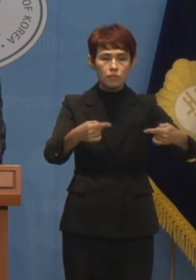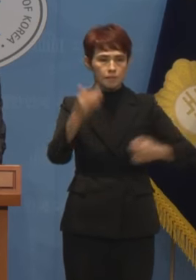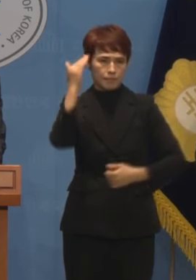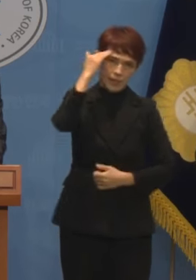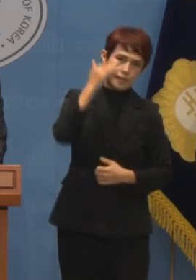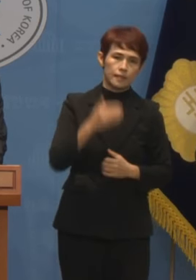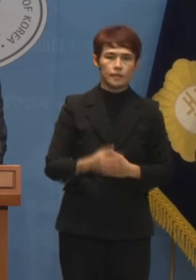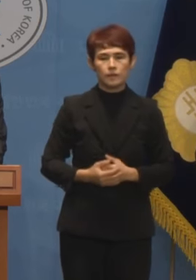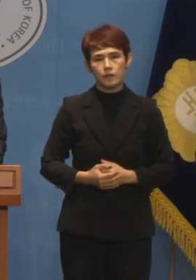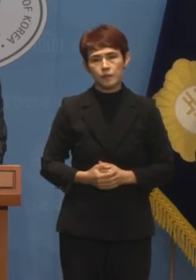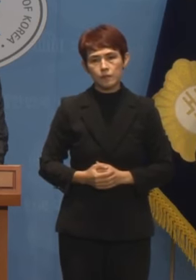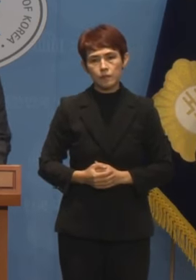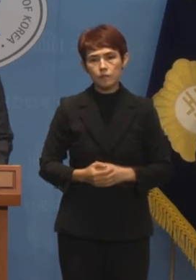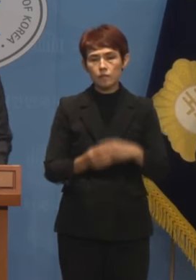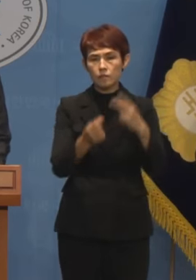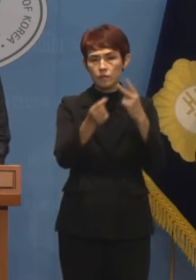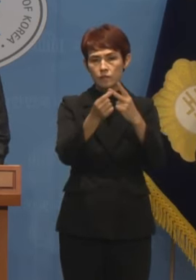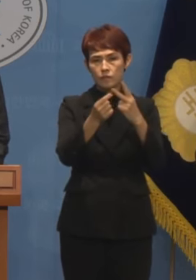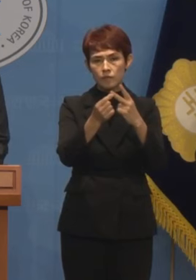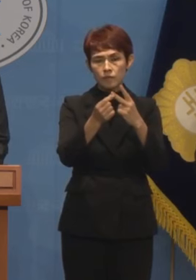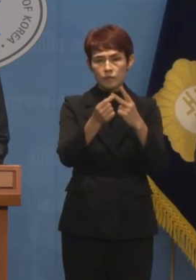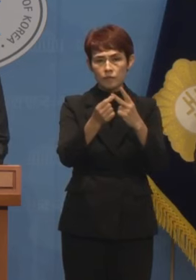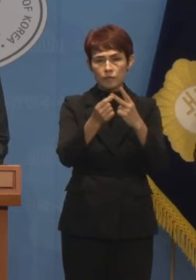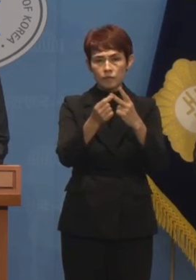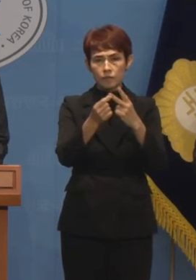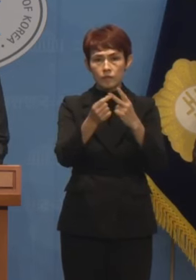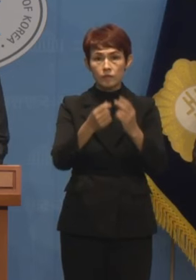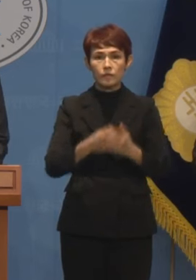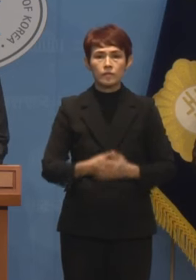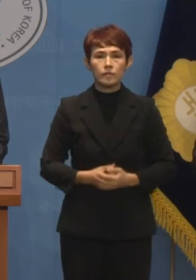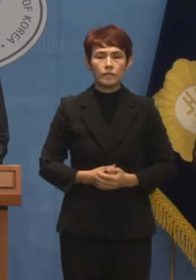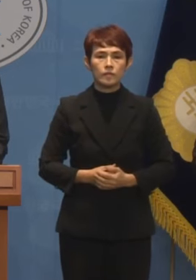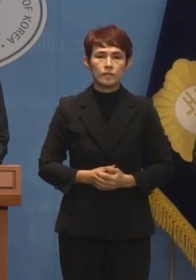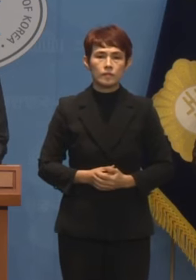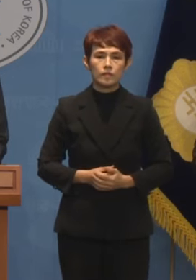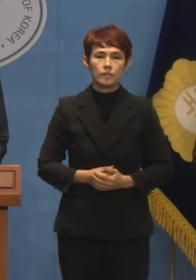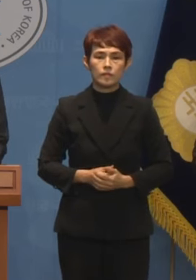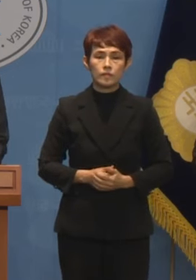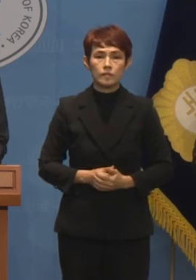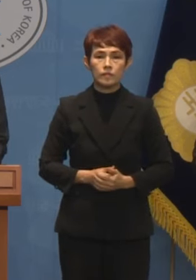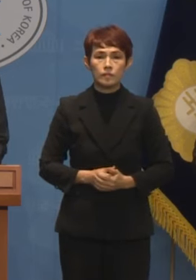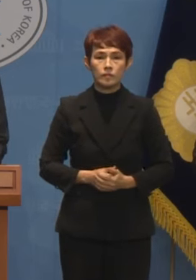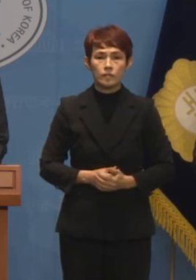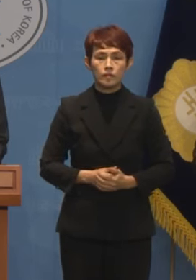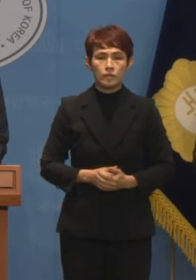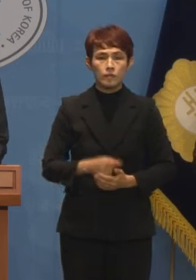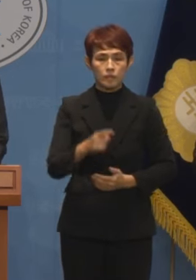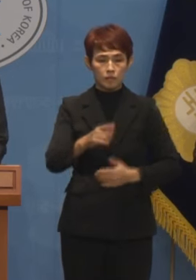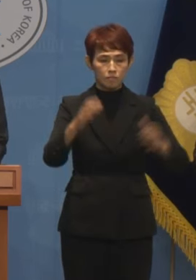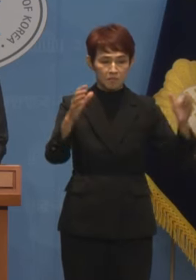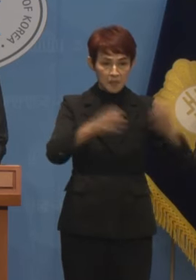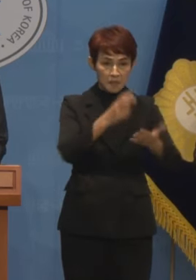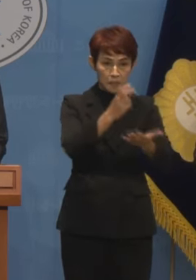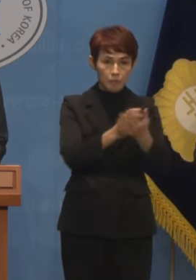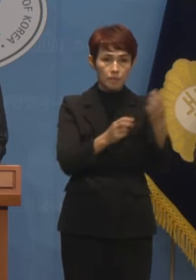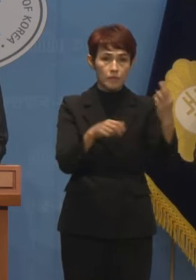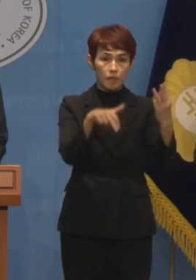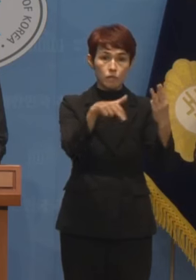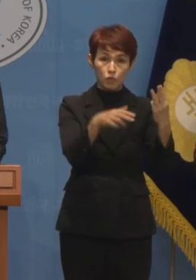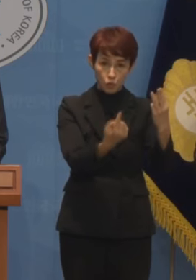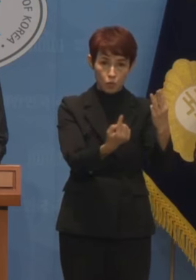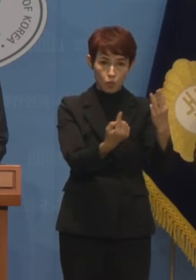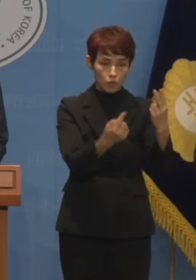방해했습니다. 둘째, 집회 및 시위에 관한 법률 위반입니다. 집시법 제3조에 의하면